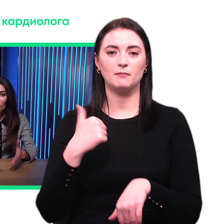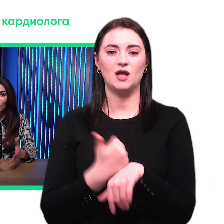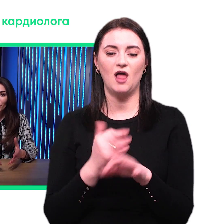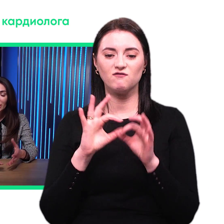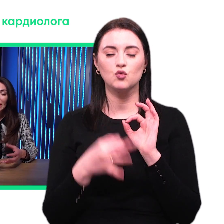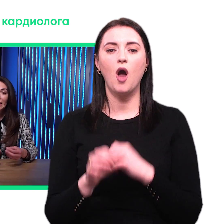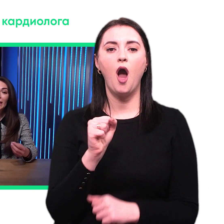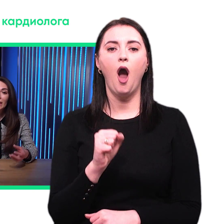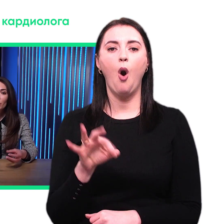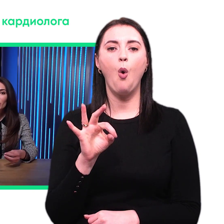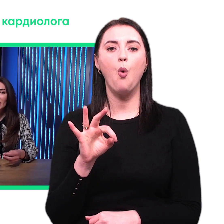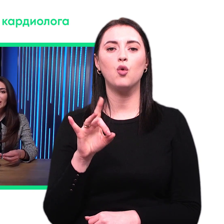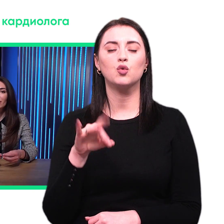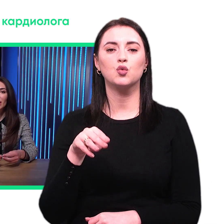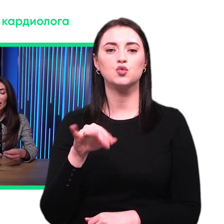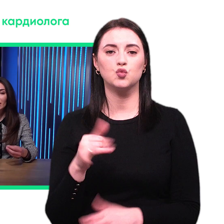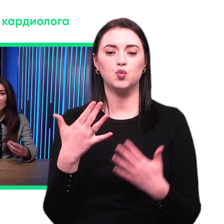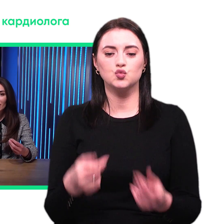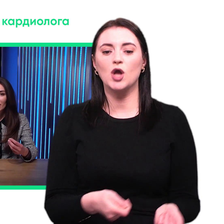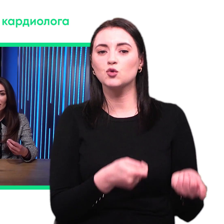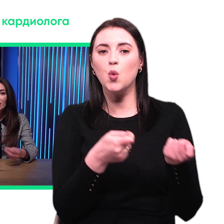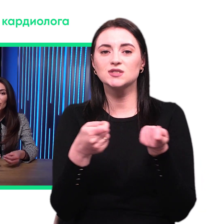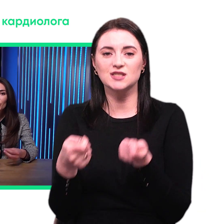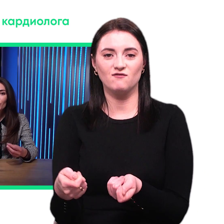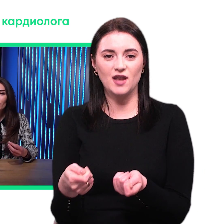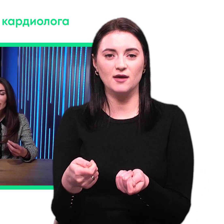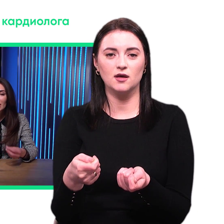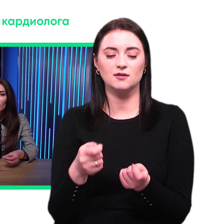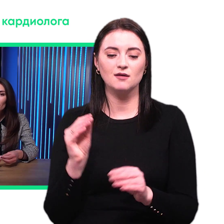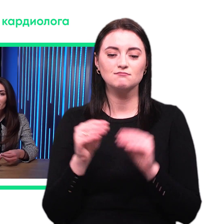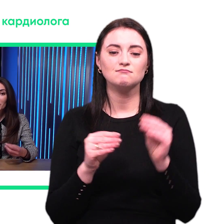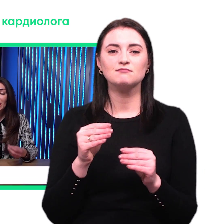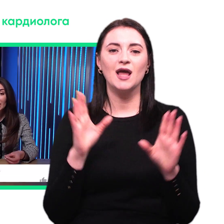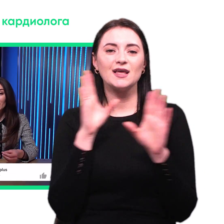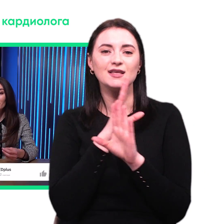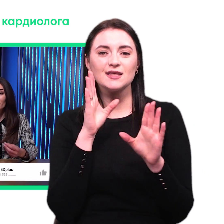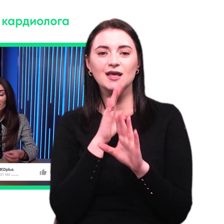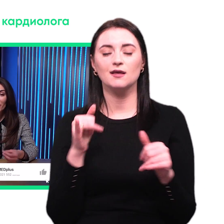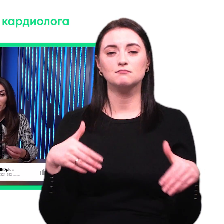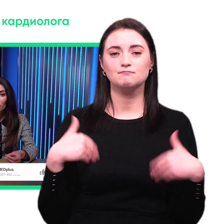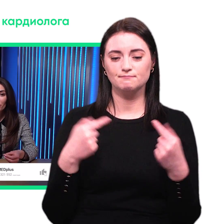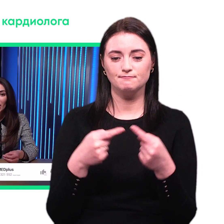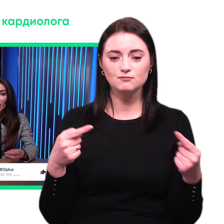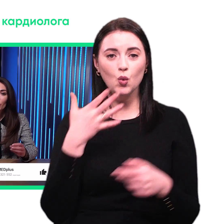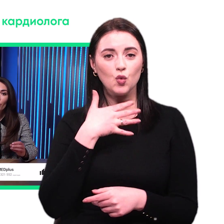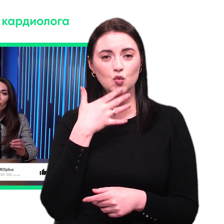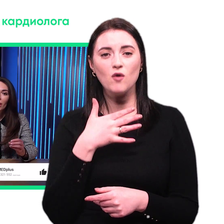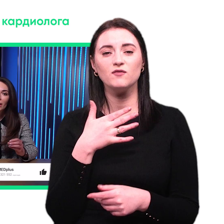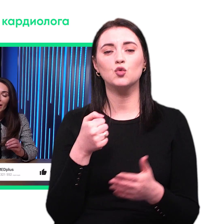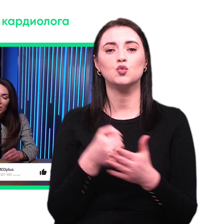сосуд – аорту, и она уже доставляет насыщенную кислородом и питательными веществами кровь